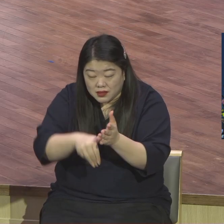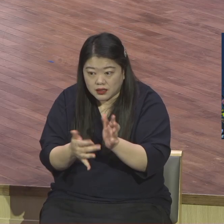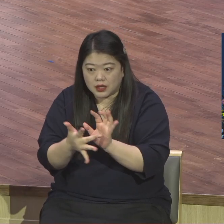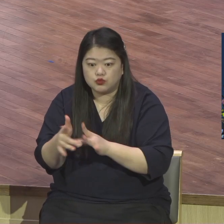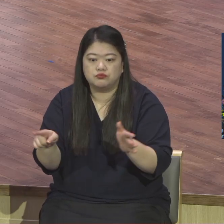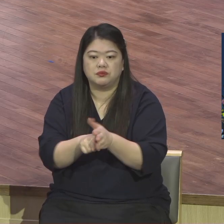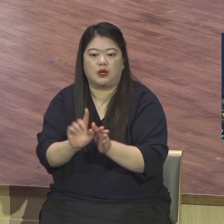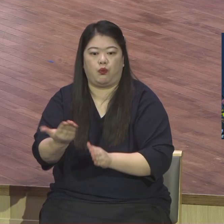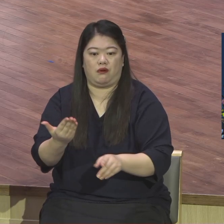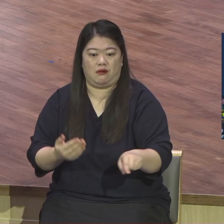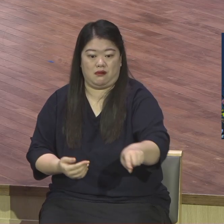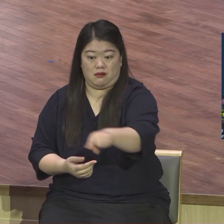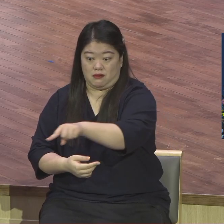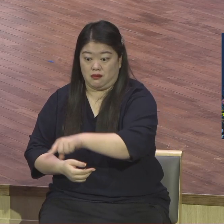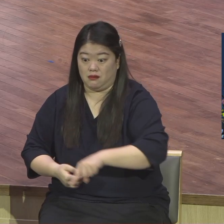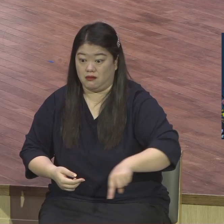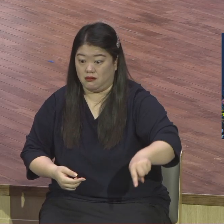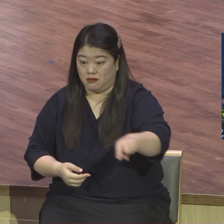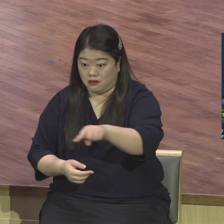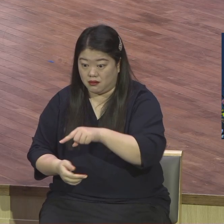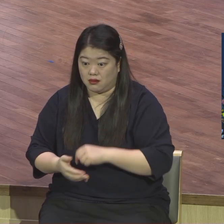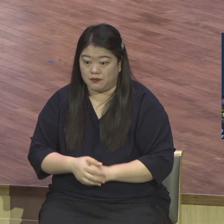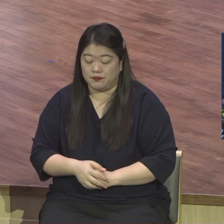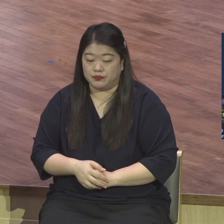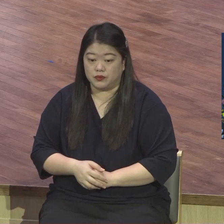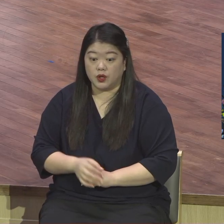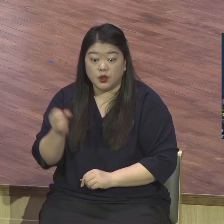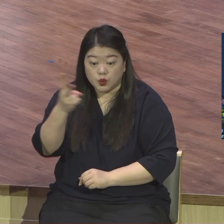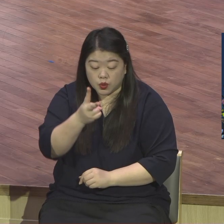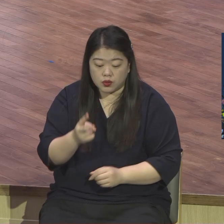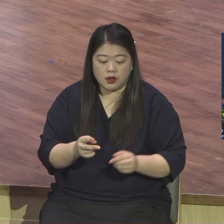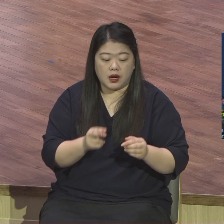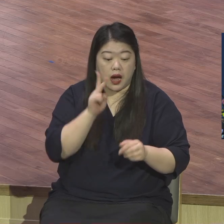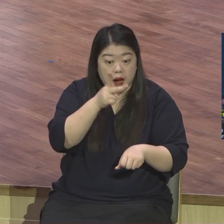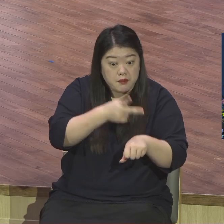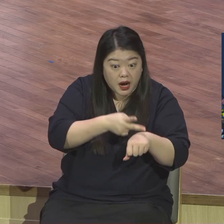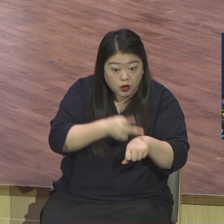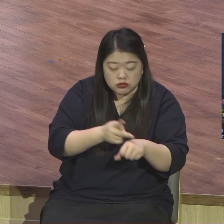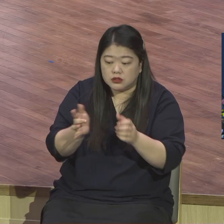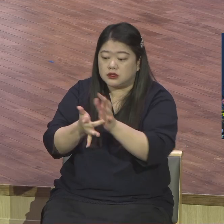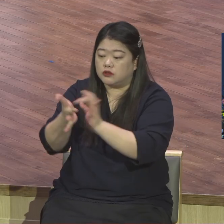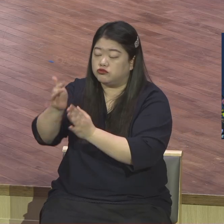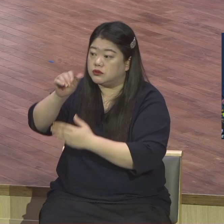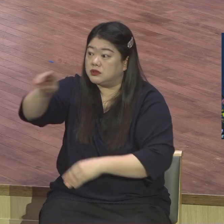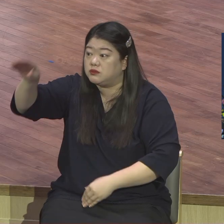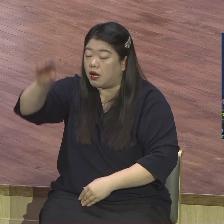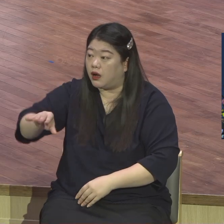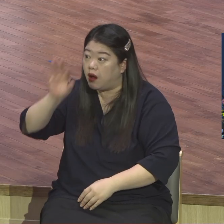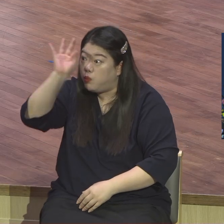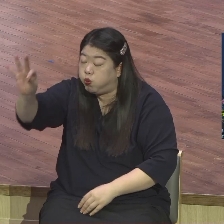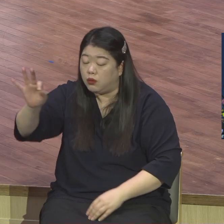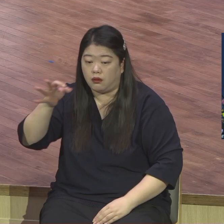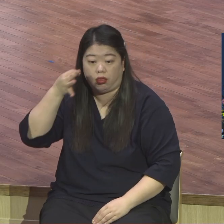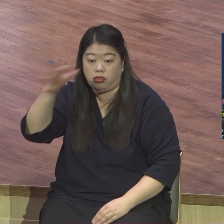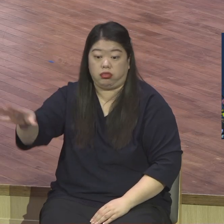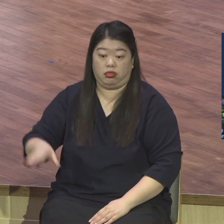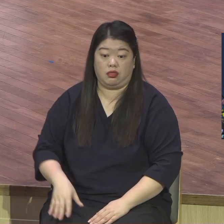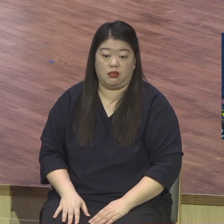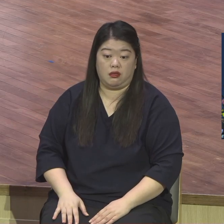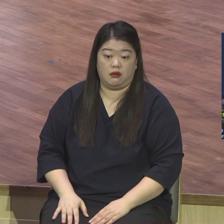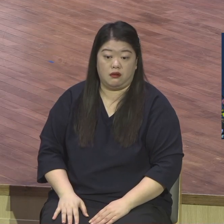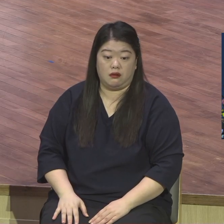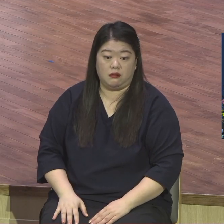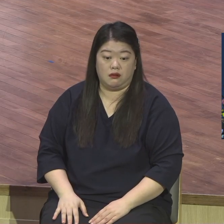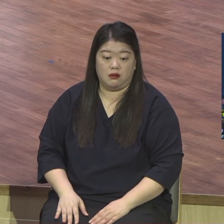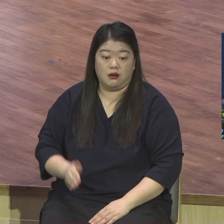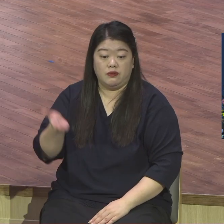그렇게 복음을 전했을 뿐만 아니라 바울이 전한 복음을 듣는 갈라디아 성도들이 막 감동을 받아가지고 율법 속에 갇혀 살다가